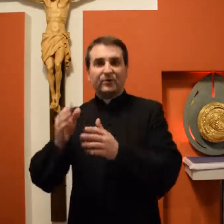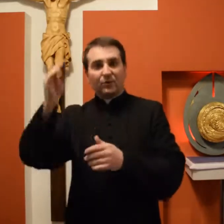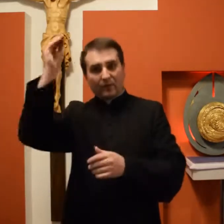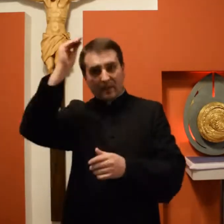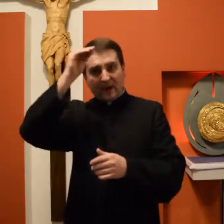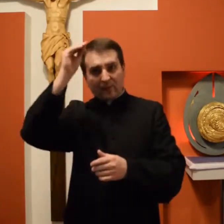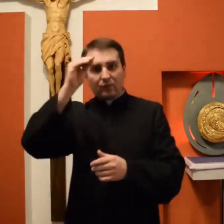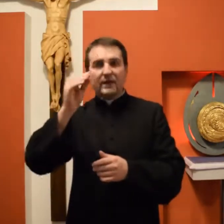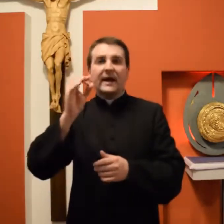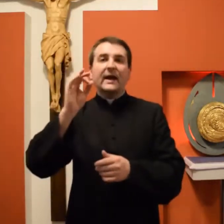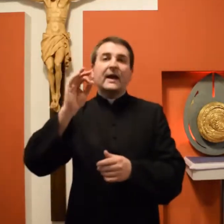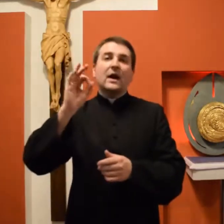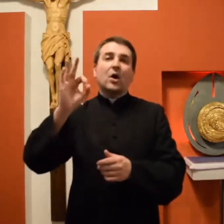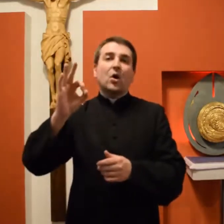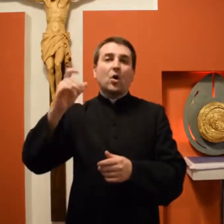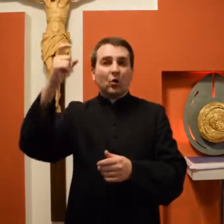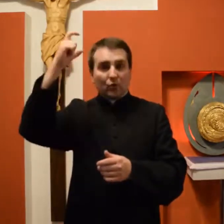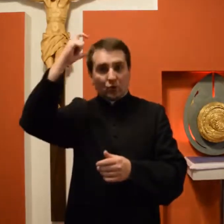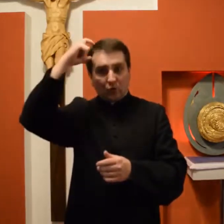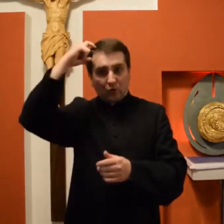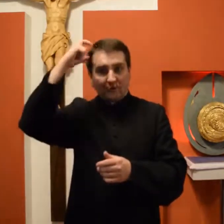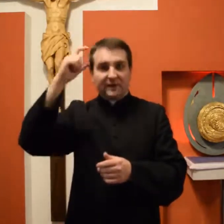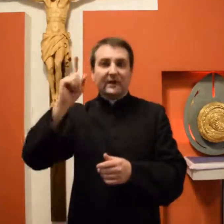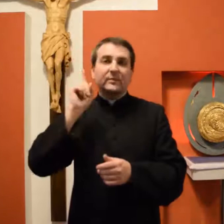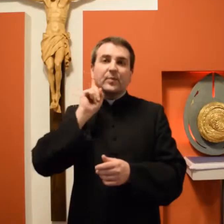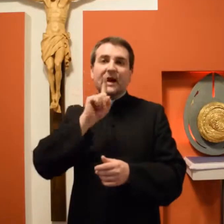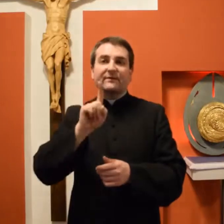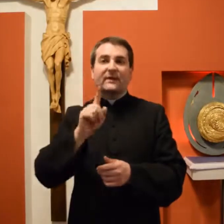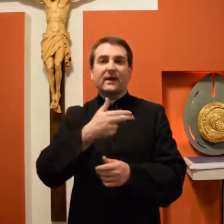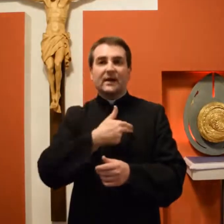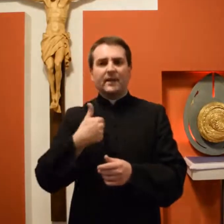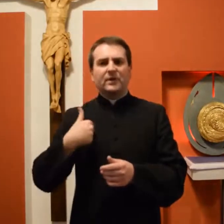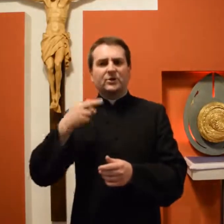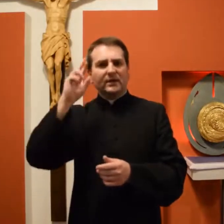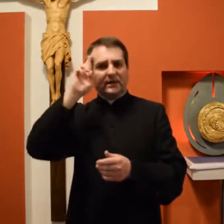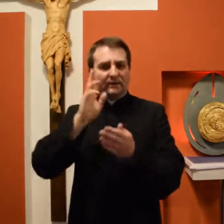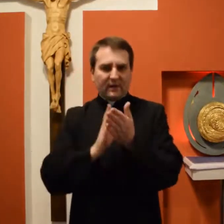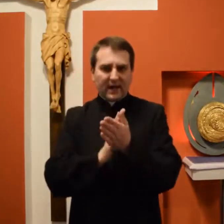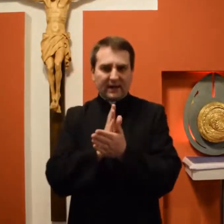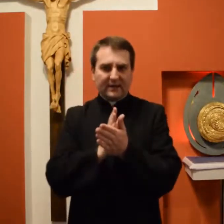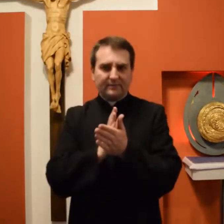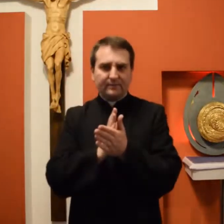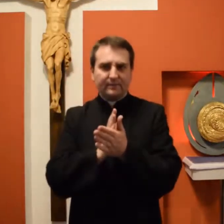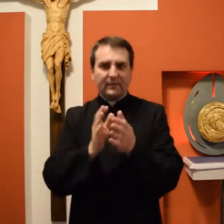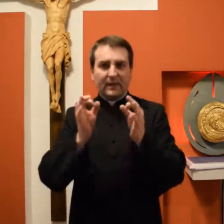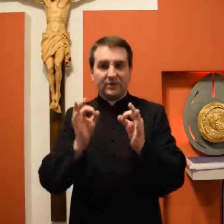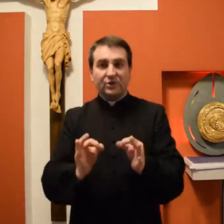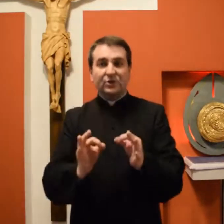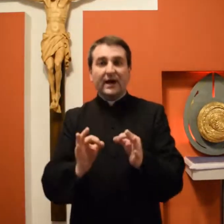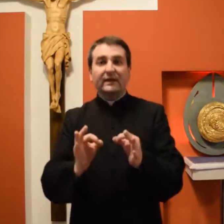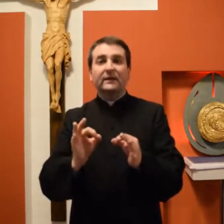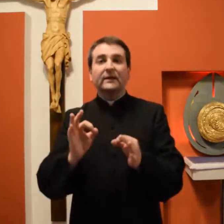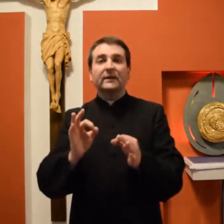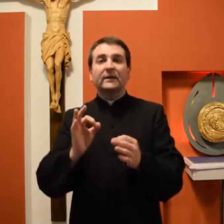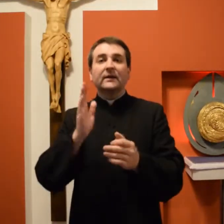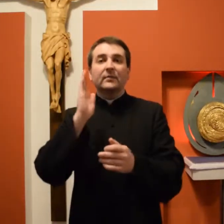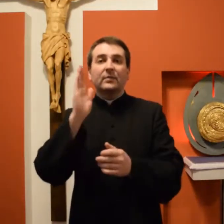następną naukę o głównych prawdach naszej wiary. Dzisiaj